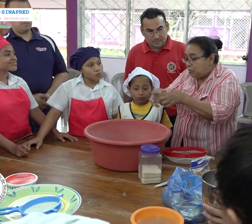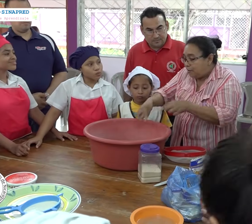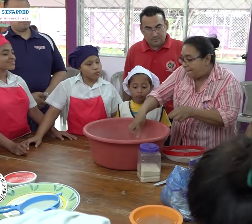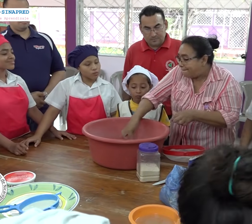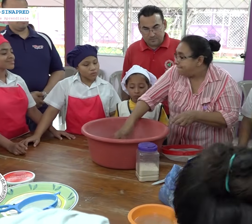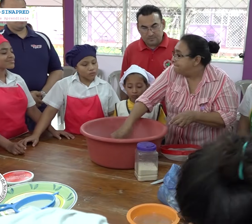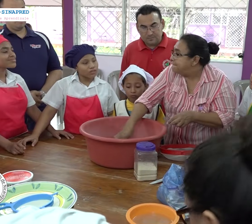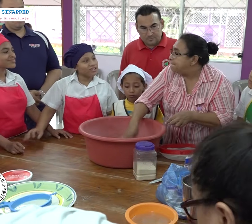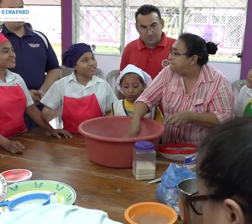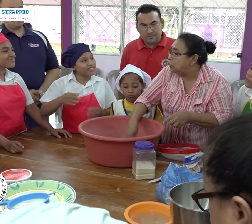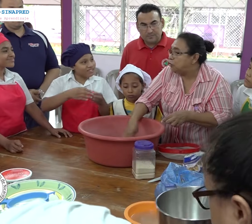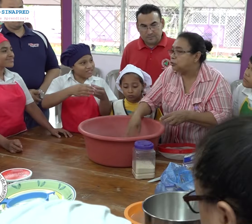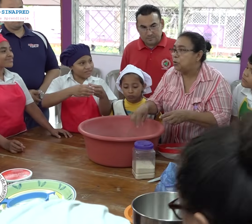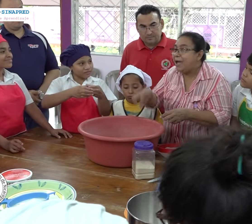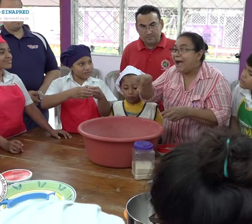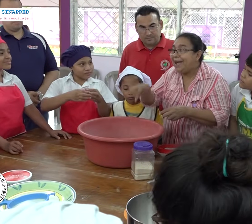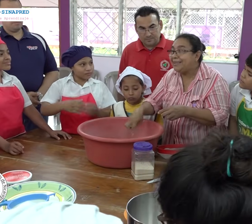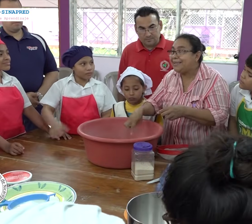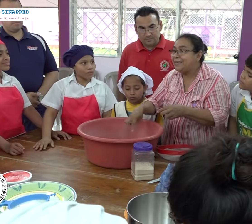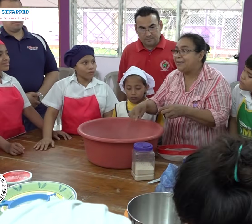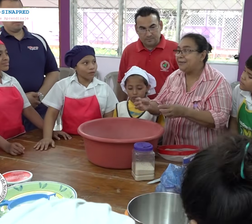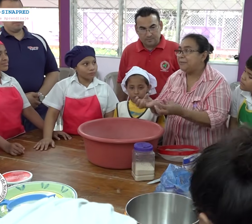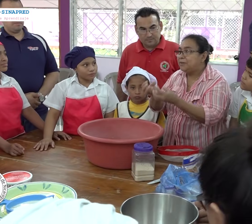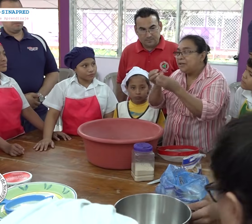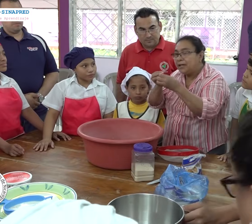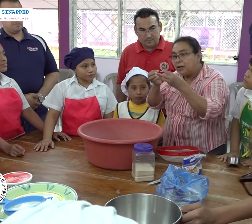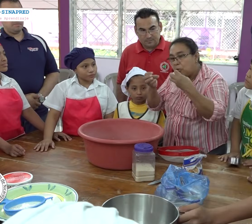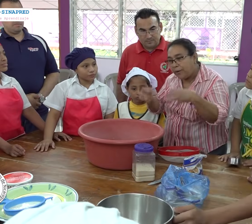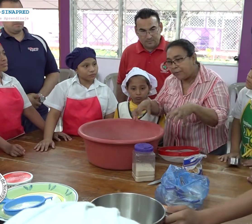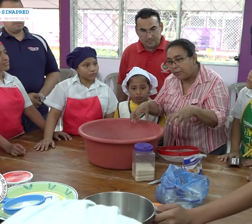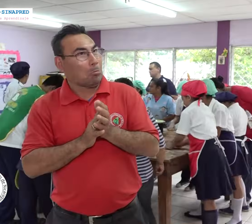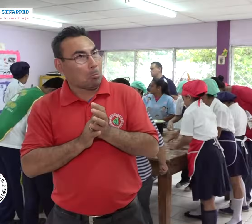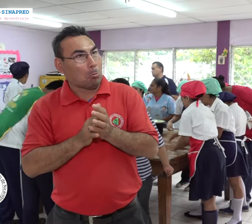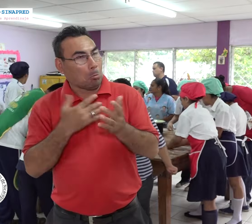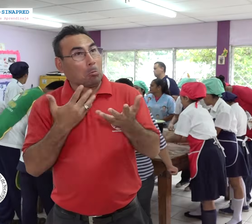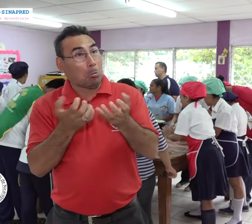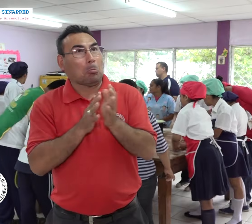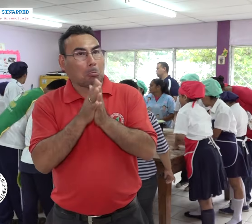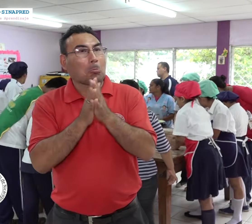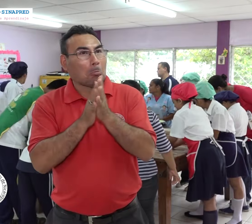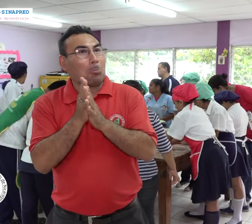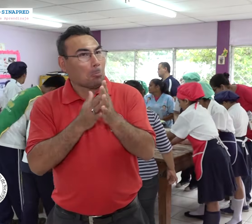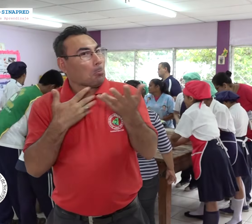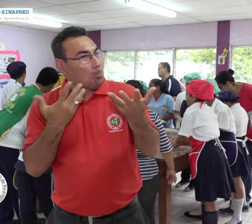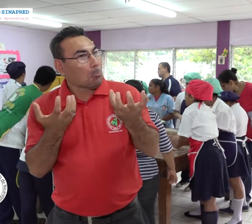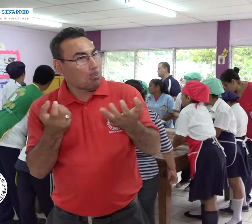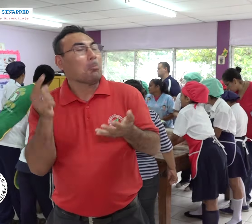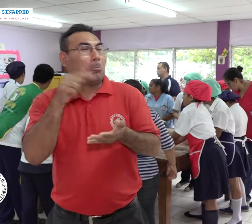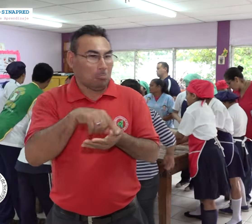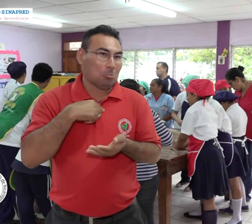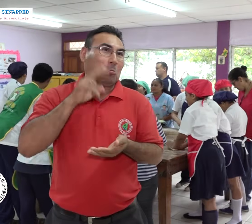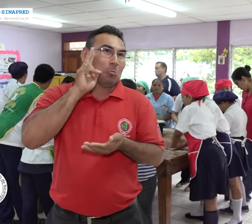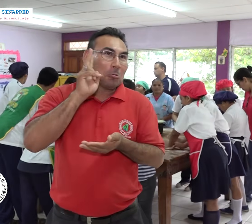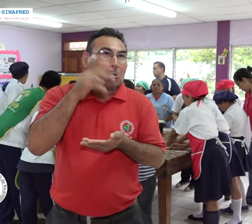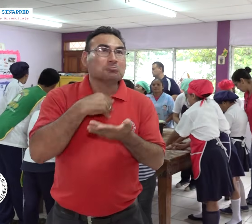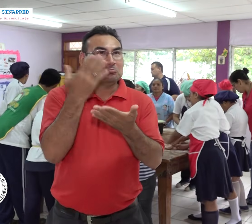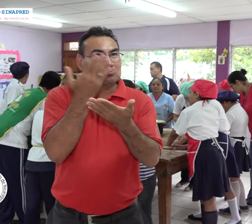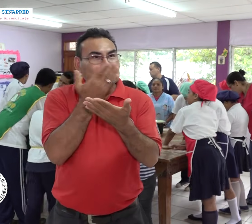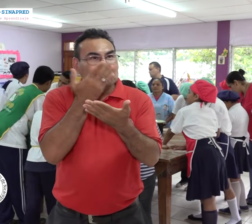año e ingresé a la universidad. Me dijeron, ¿querés entrar a la universidad? Vamos, ¿querés seguir estudiando? Bueno, entré y estudié